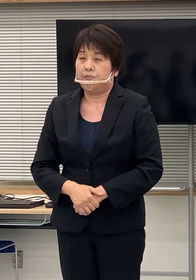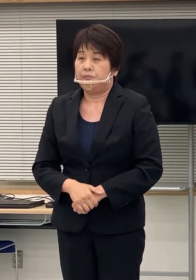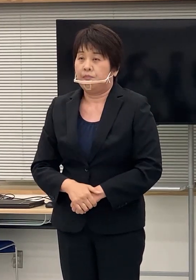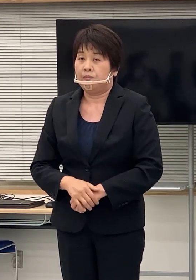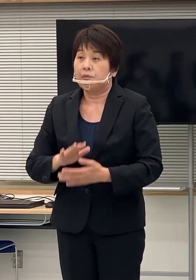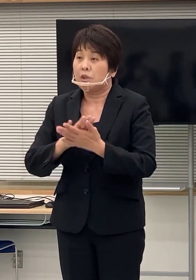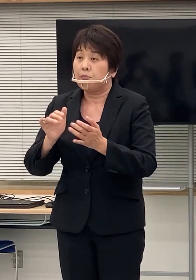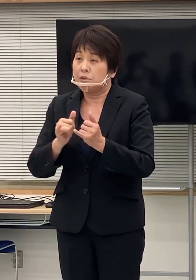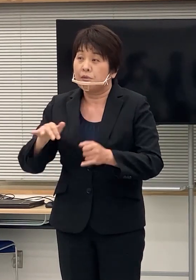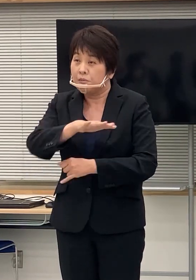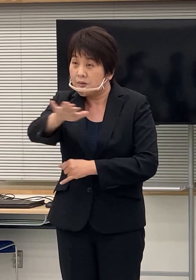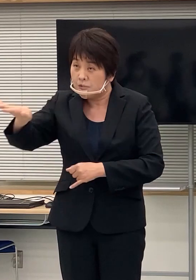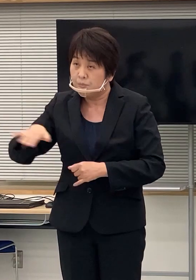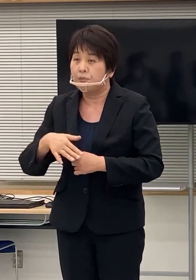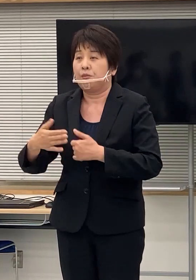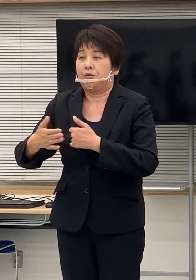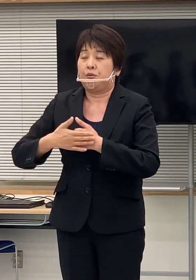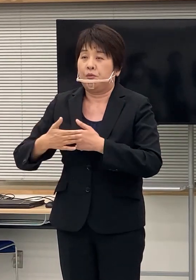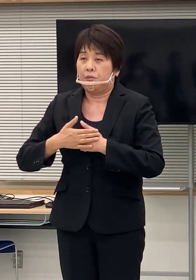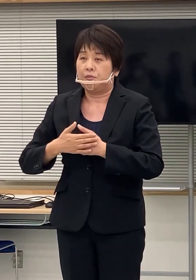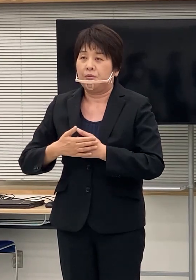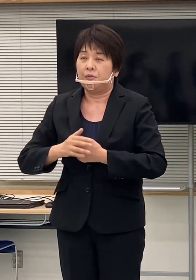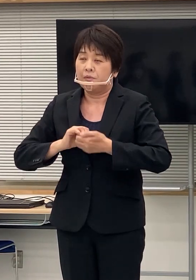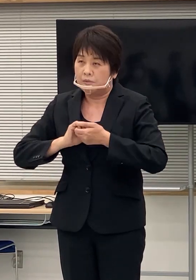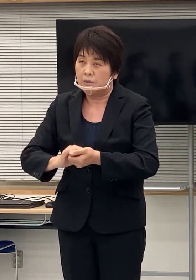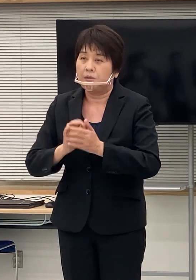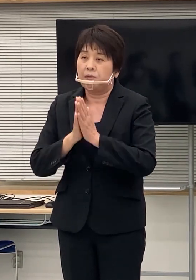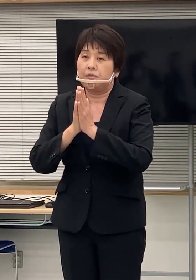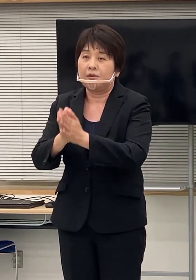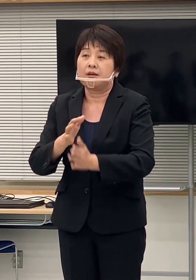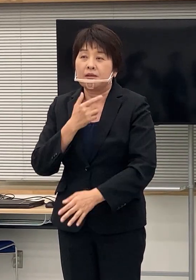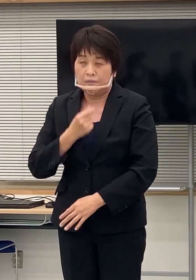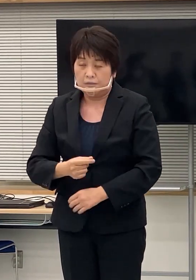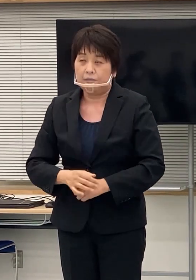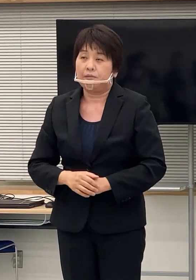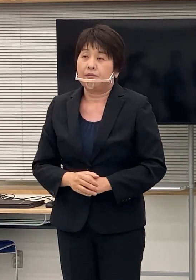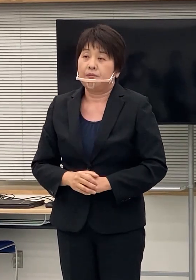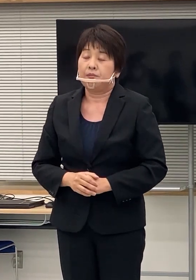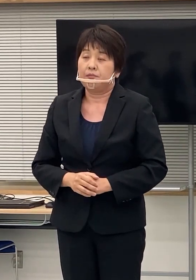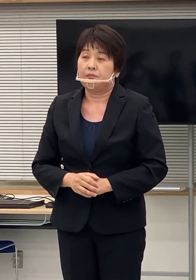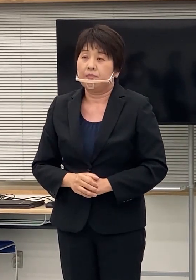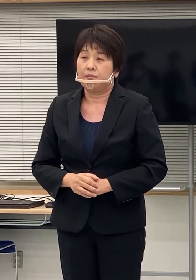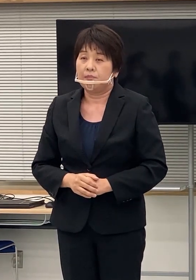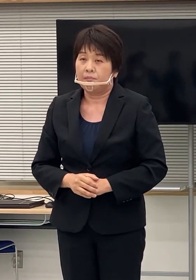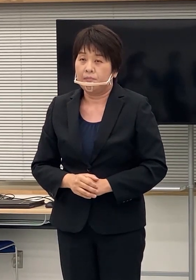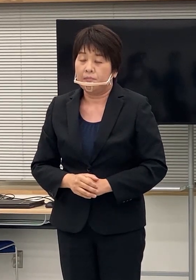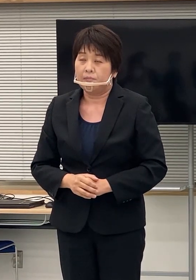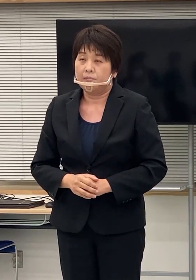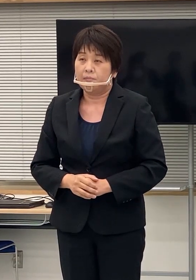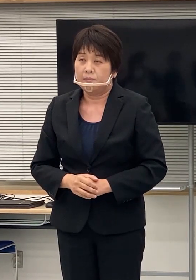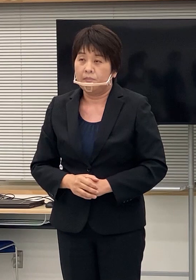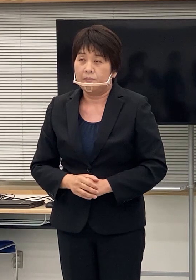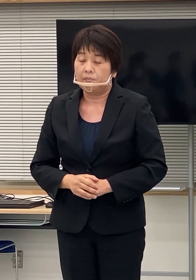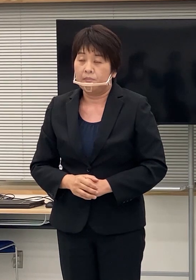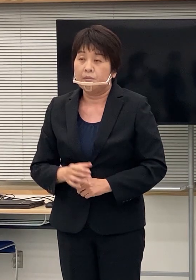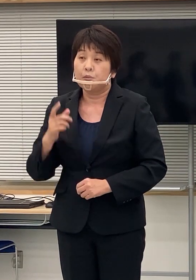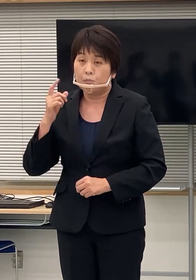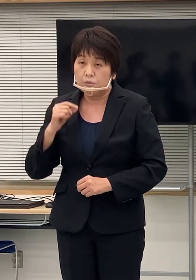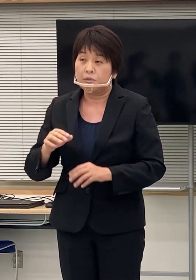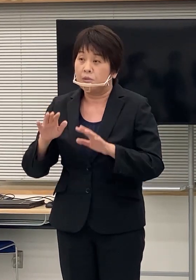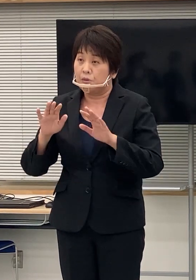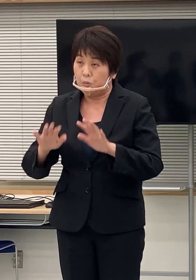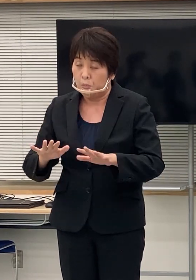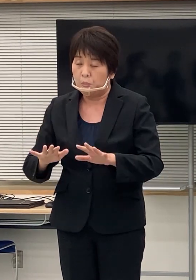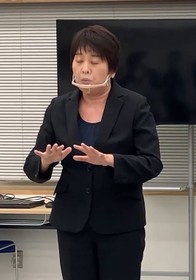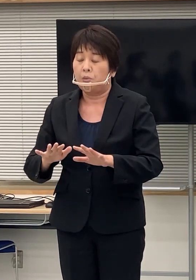県民の皆様のご協力をぜひお願いをさせていただきたいと思いますし、仮に今日緊急事態